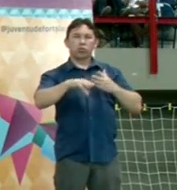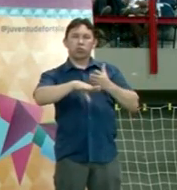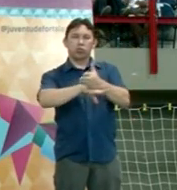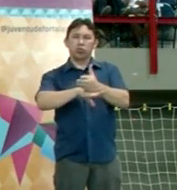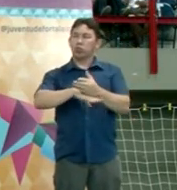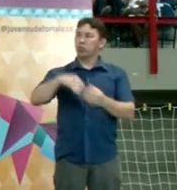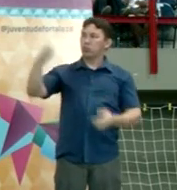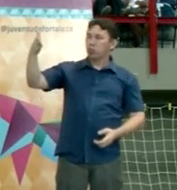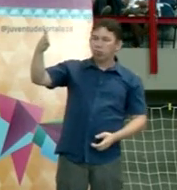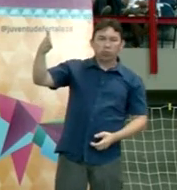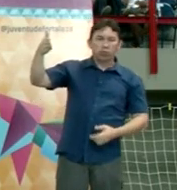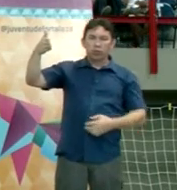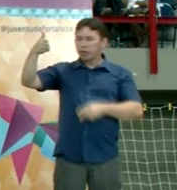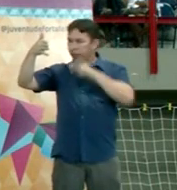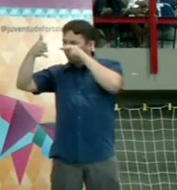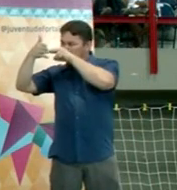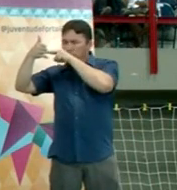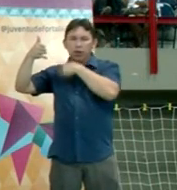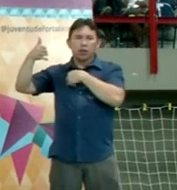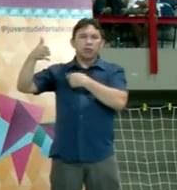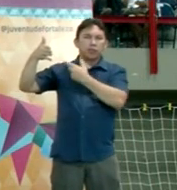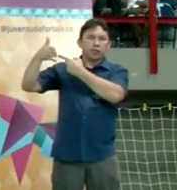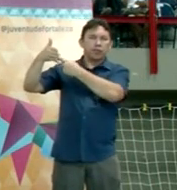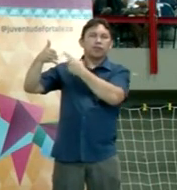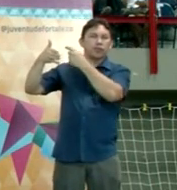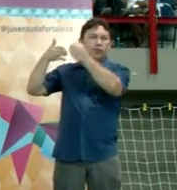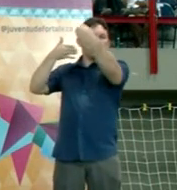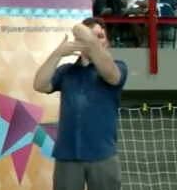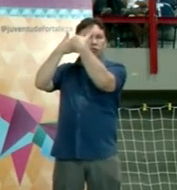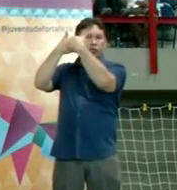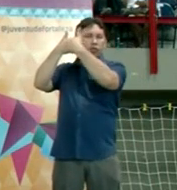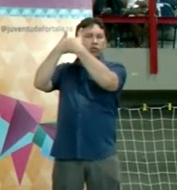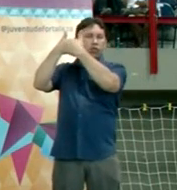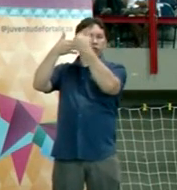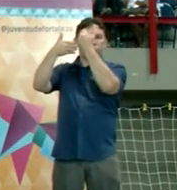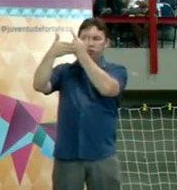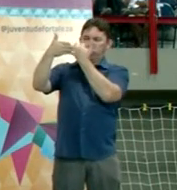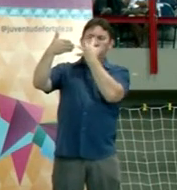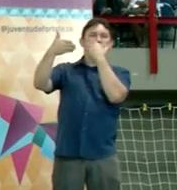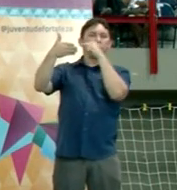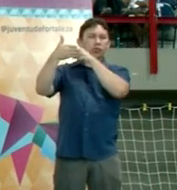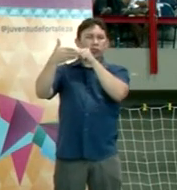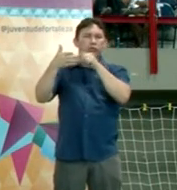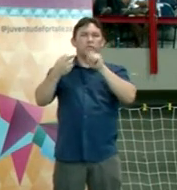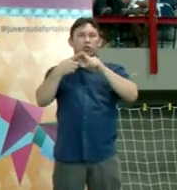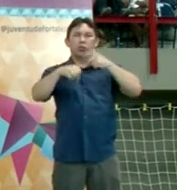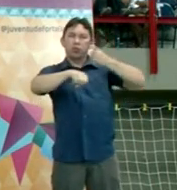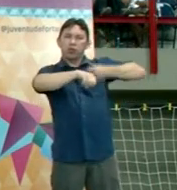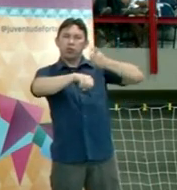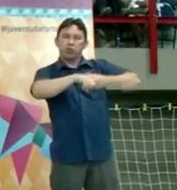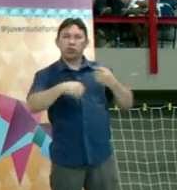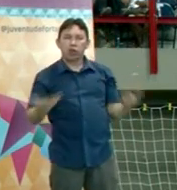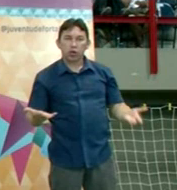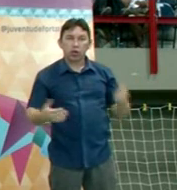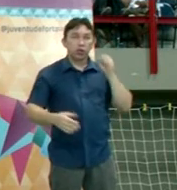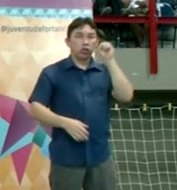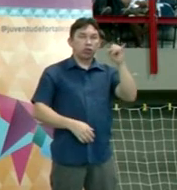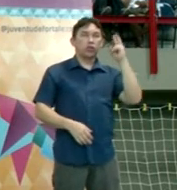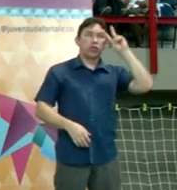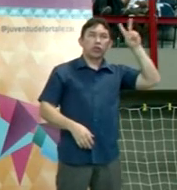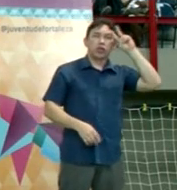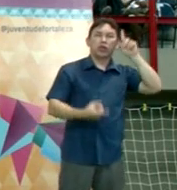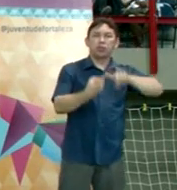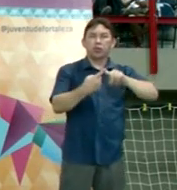guichê para ser atendido por uma pessoa, para atender alguém, a luz atravessa o vidro, então a luz atravessa o sólido. E se você parar